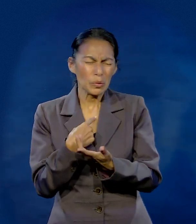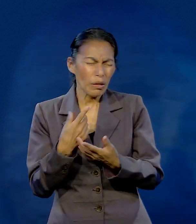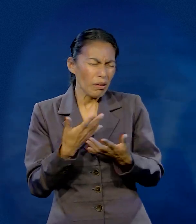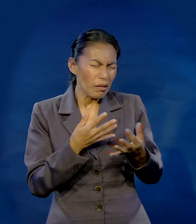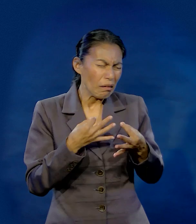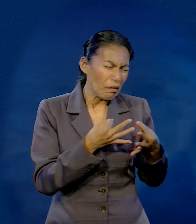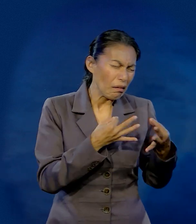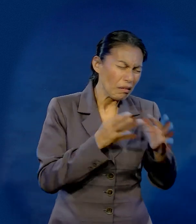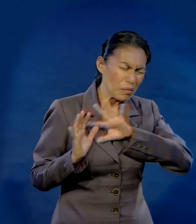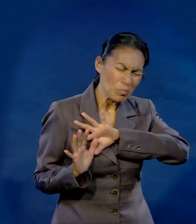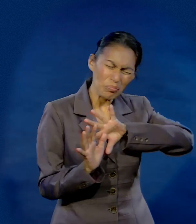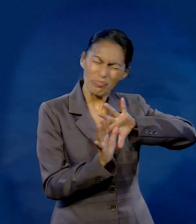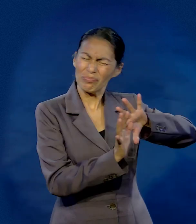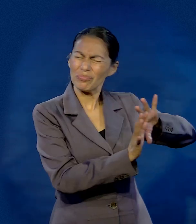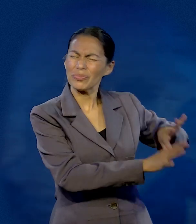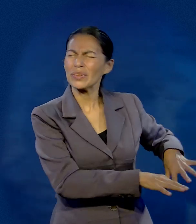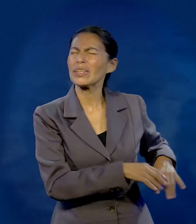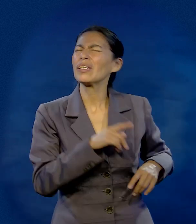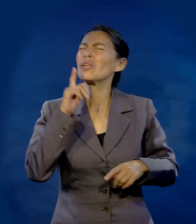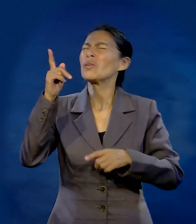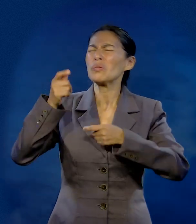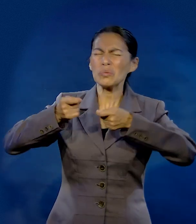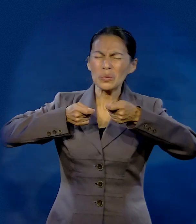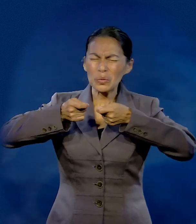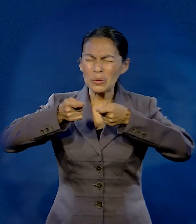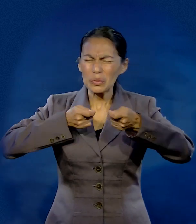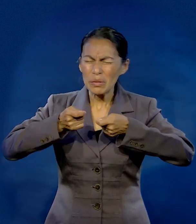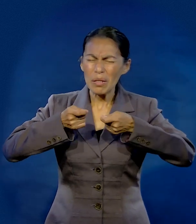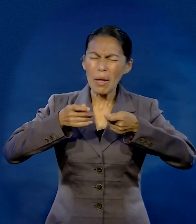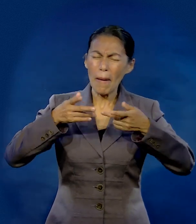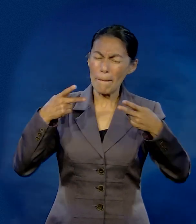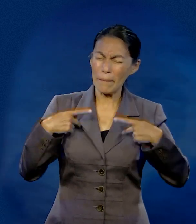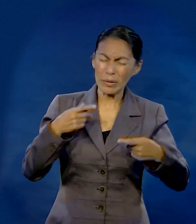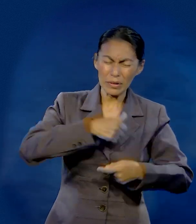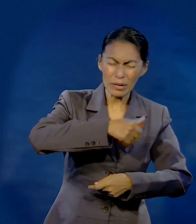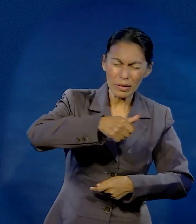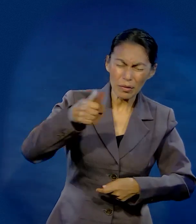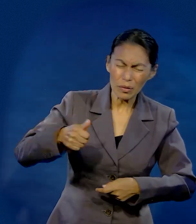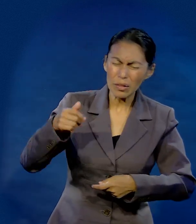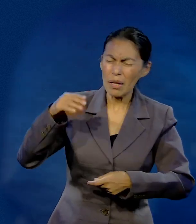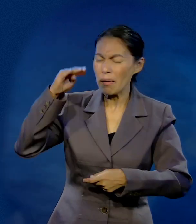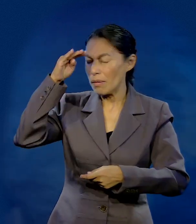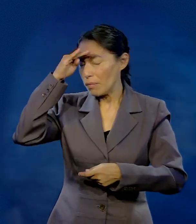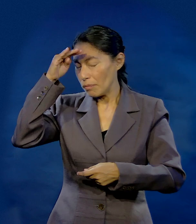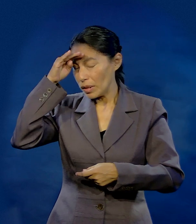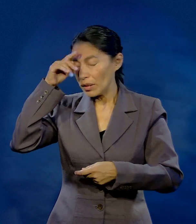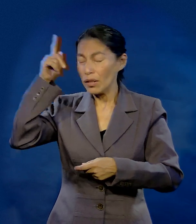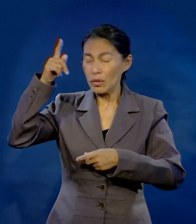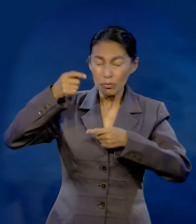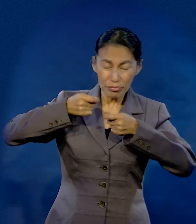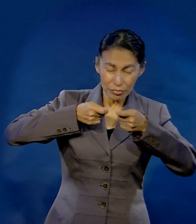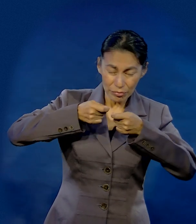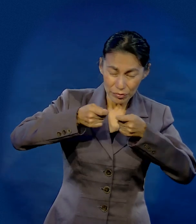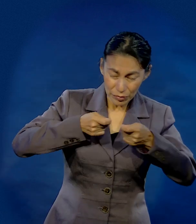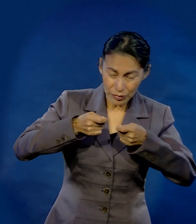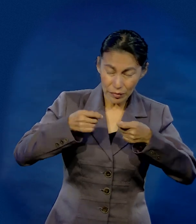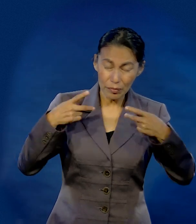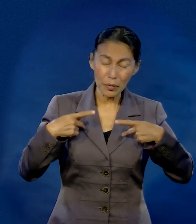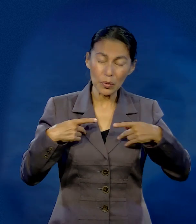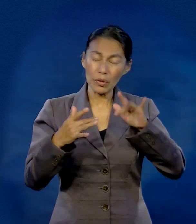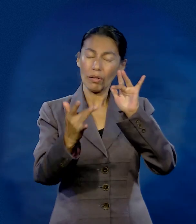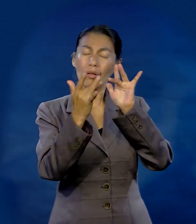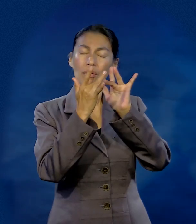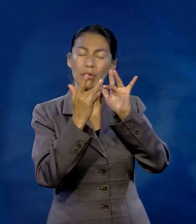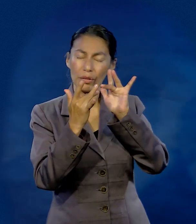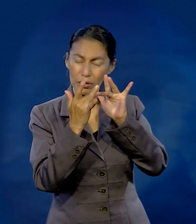orando conmigo hoy que tu santo espíritu pueda tomar control de este templo y también pueda tomar control